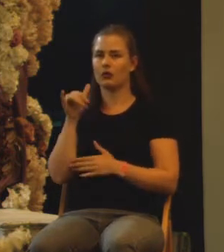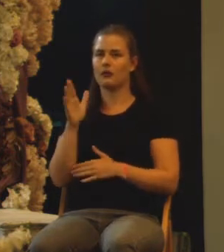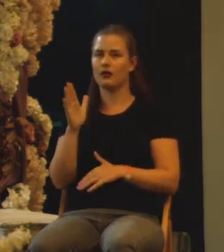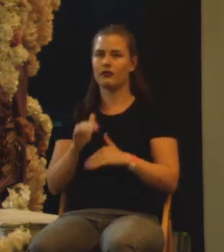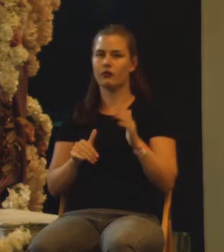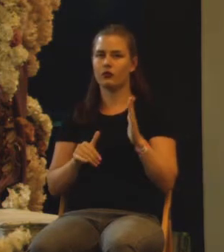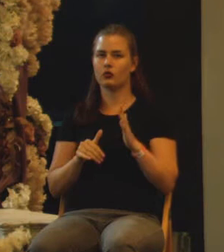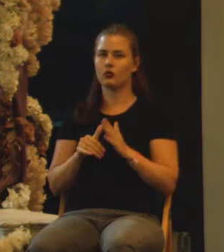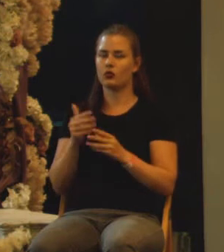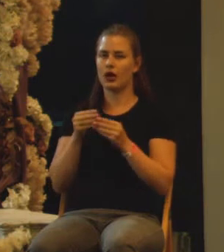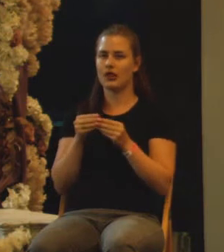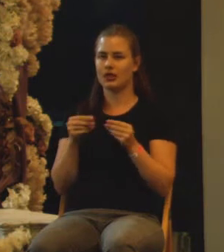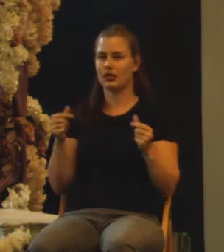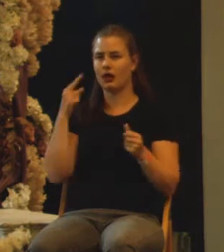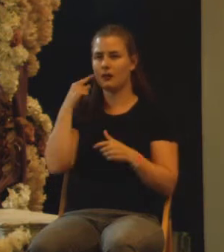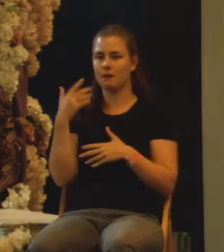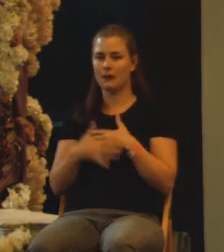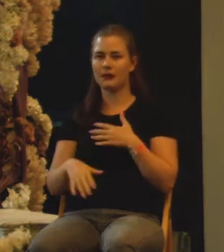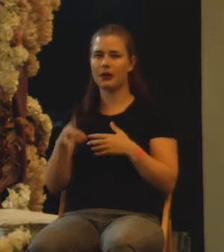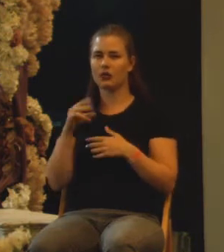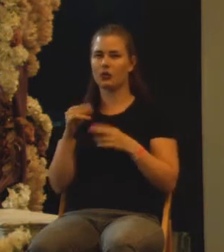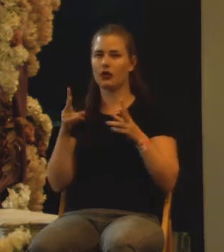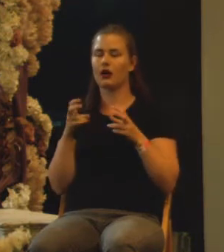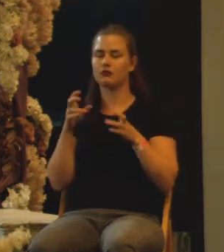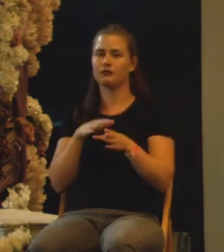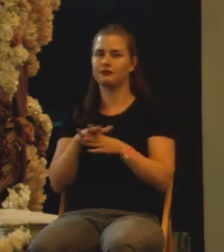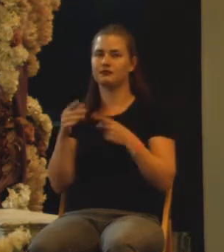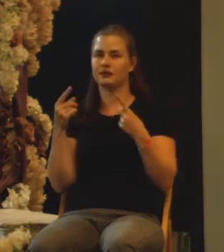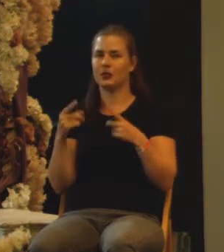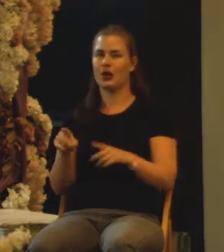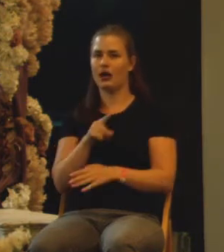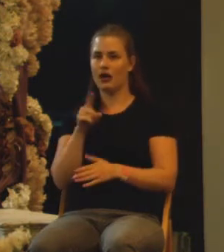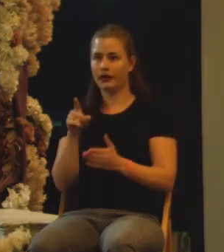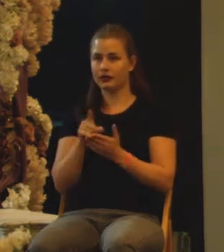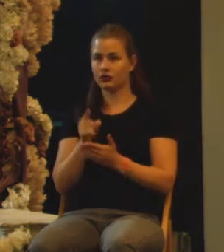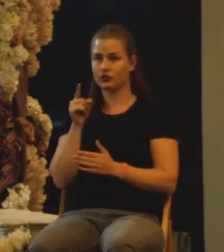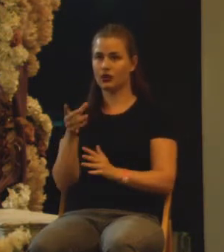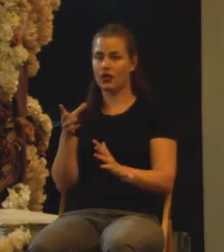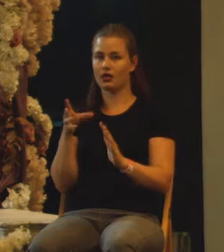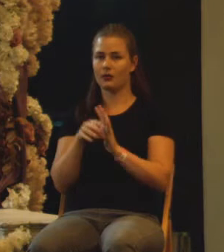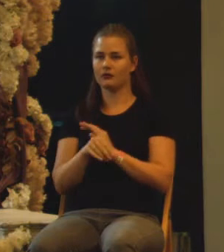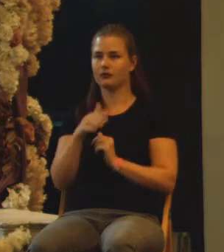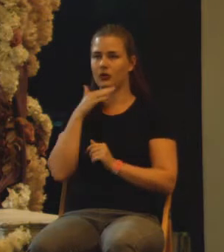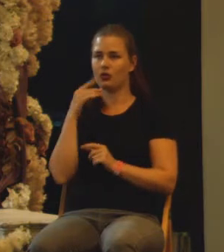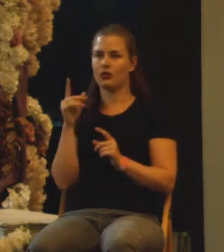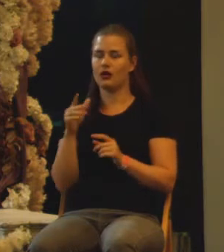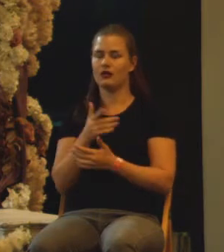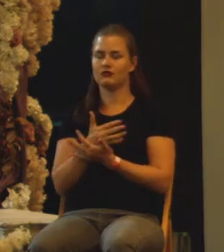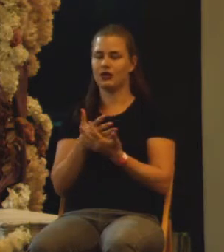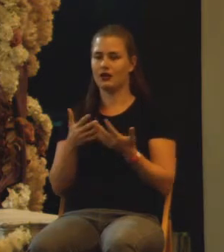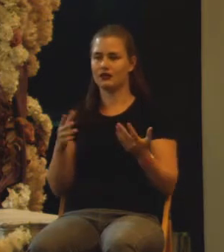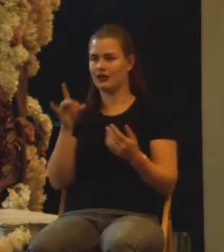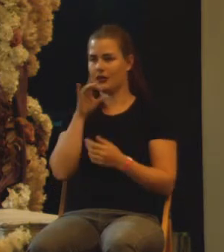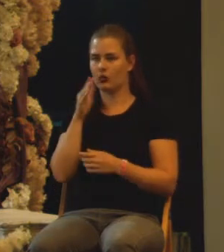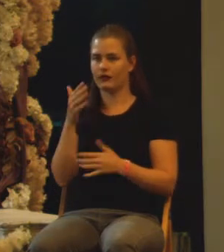прямо тает, понимаете? Ну, она как бы совсем другая. Конечно же, туда добавляют много всего. Я сейчас вас не буду этим